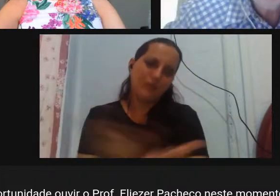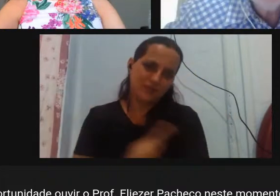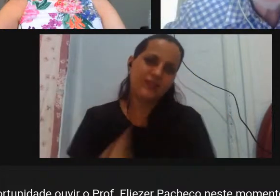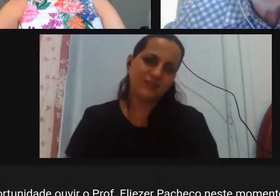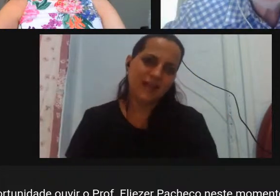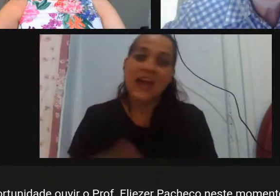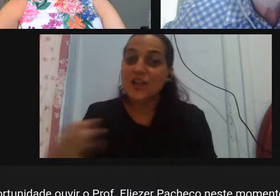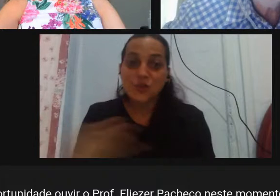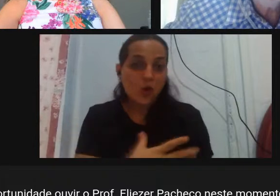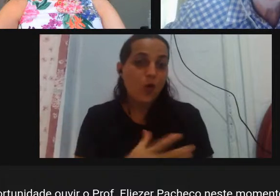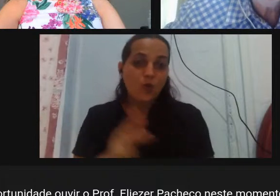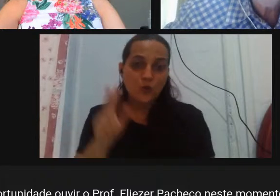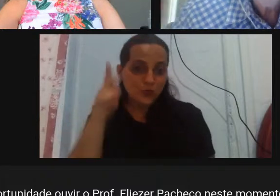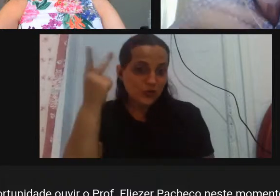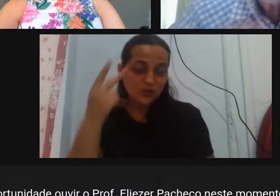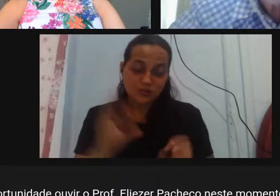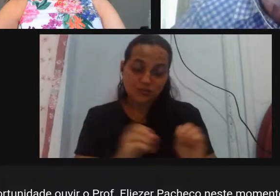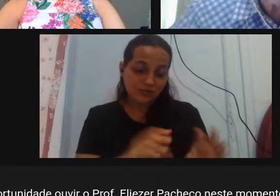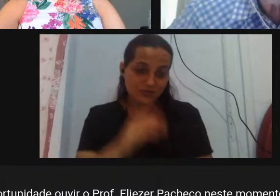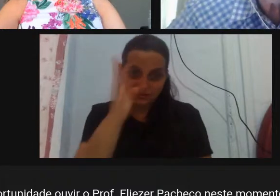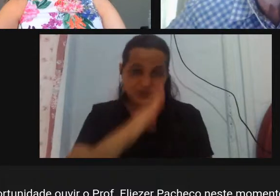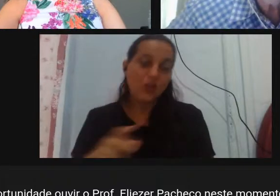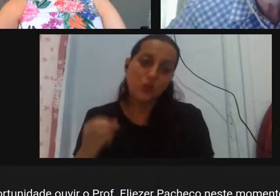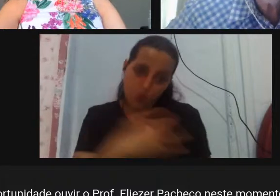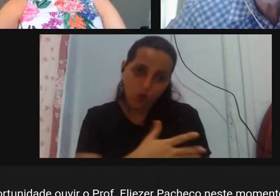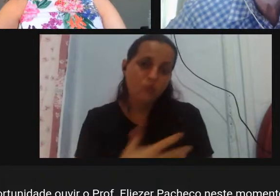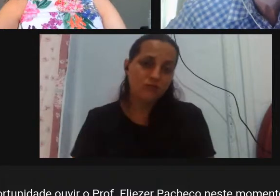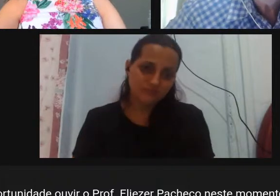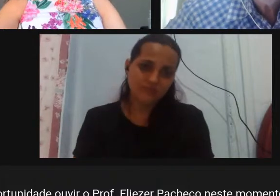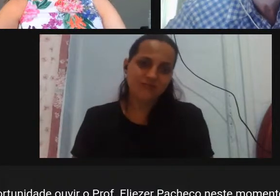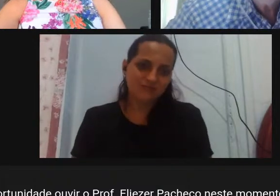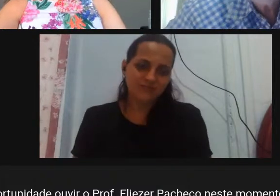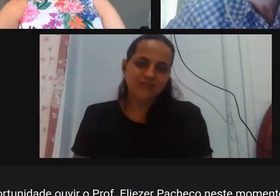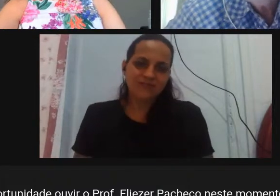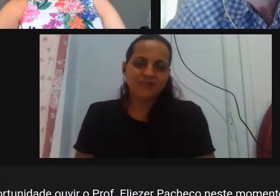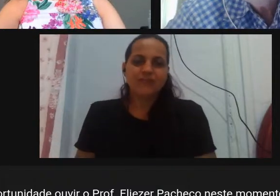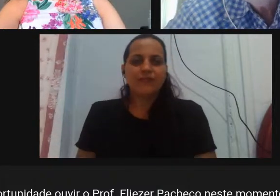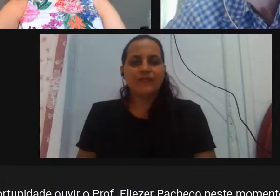absolutamente novo na história da educação brasileira, e as nossas